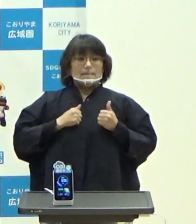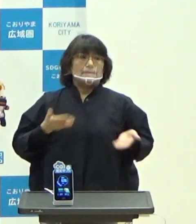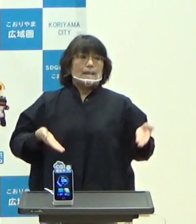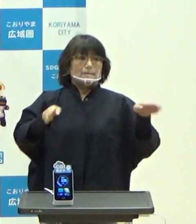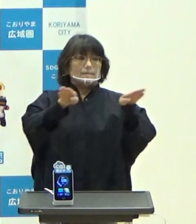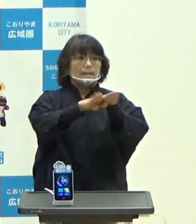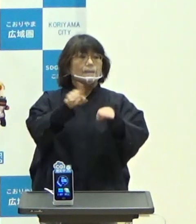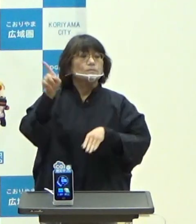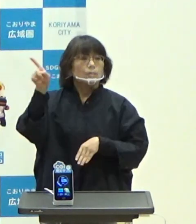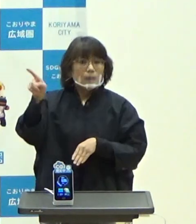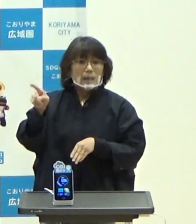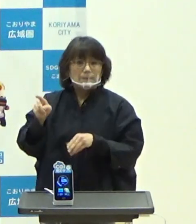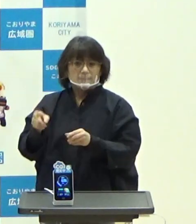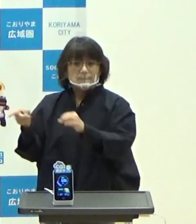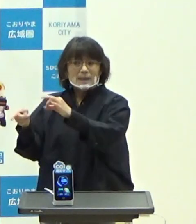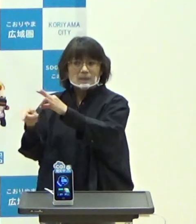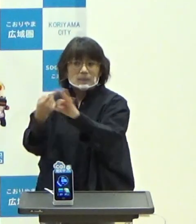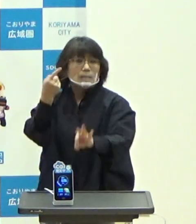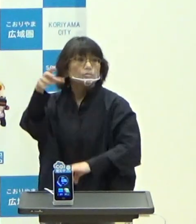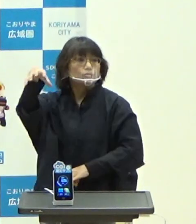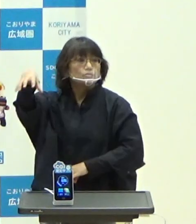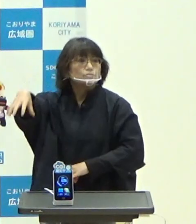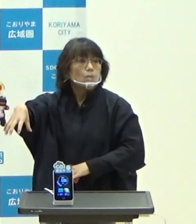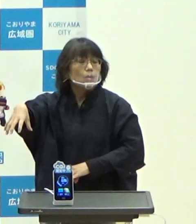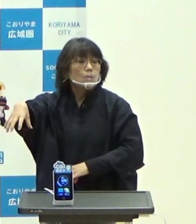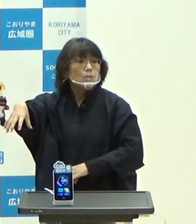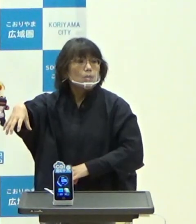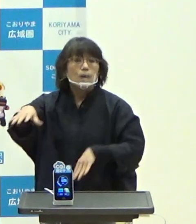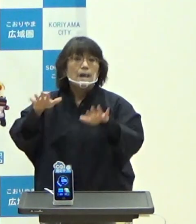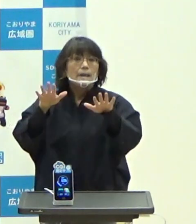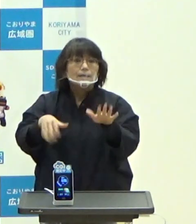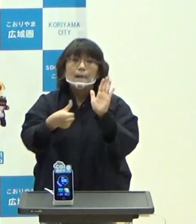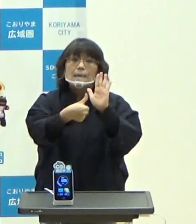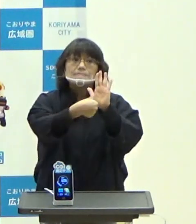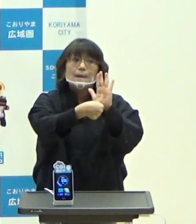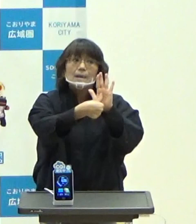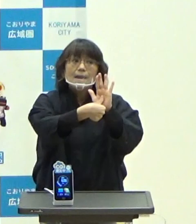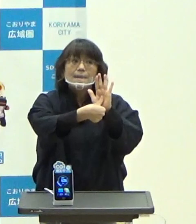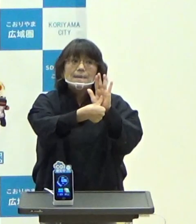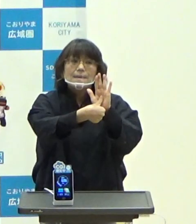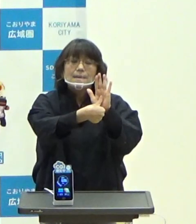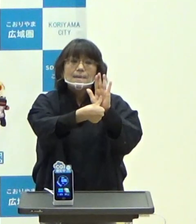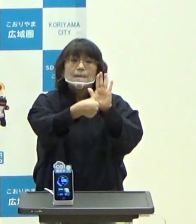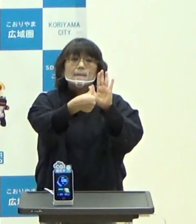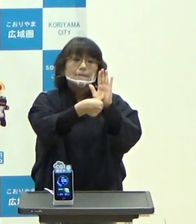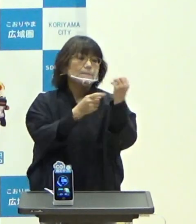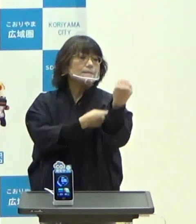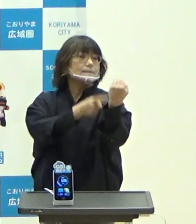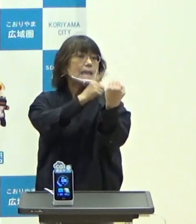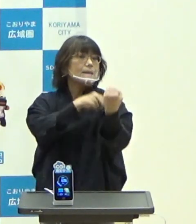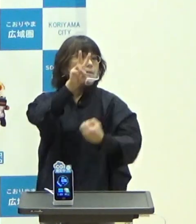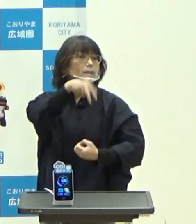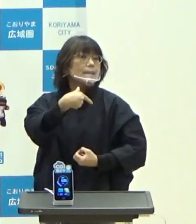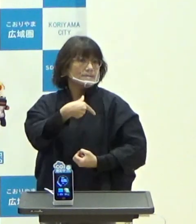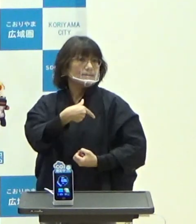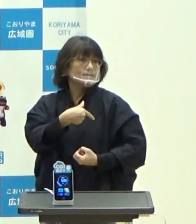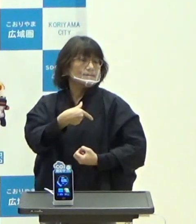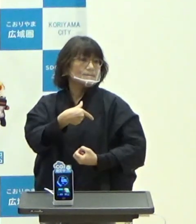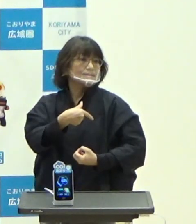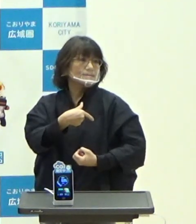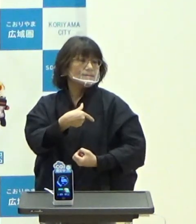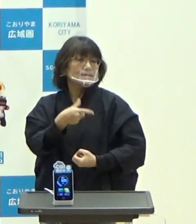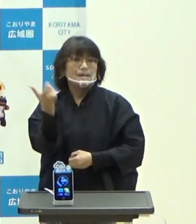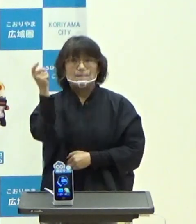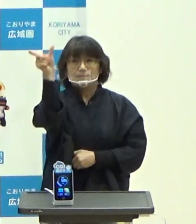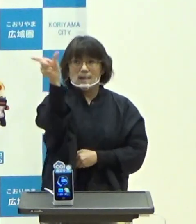野球場とかにしても、今ネーミングライツが、ネーミングライツ、 はい はい、がつい